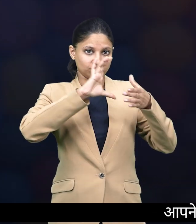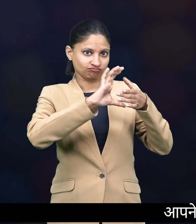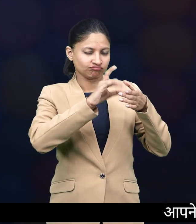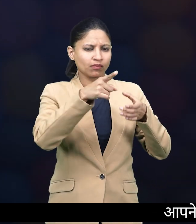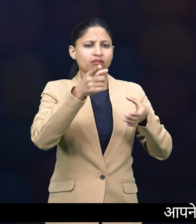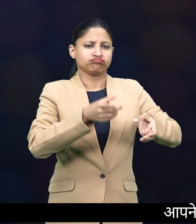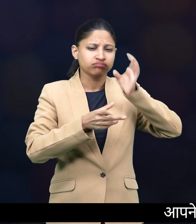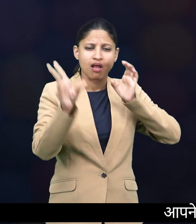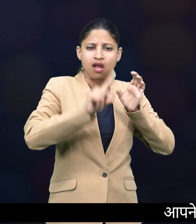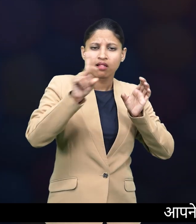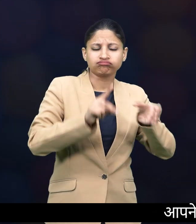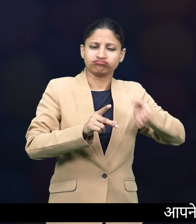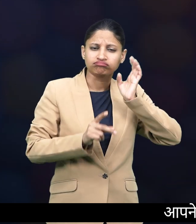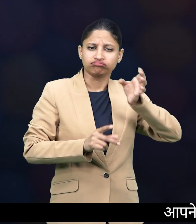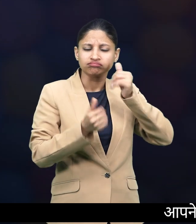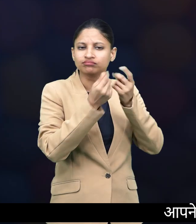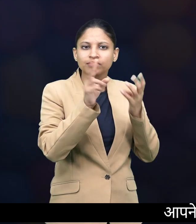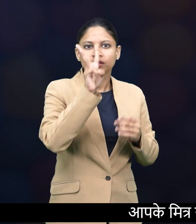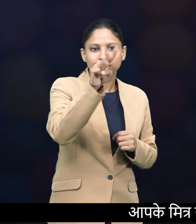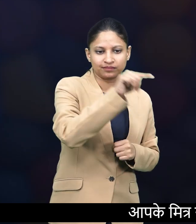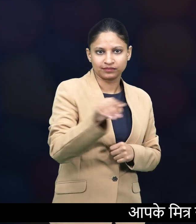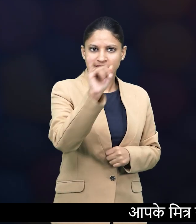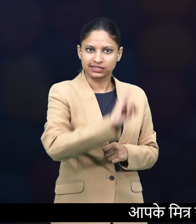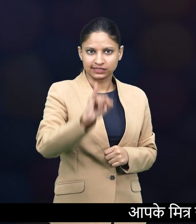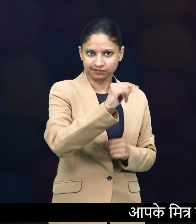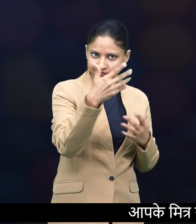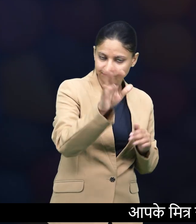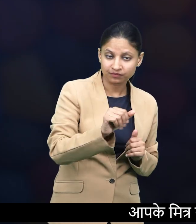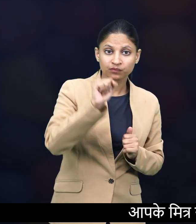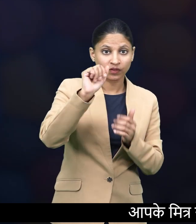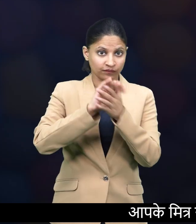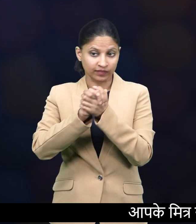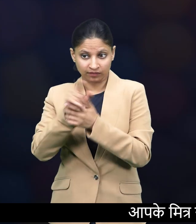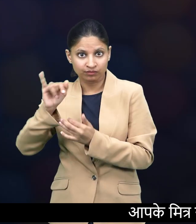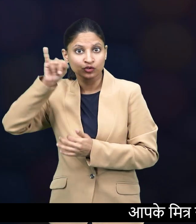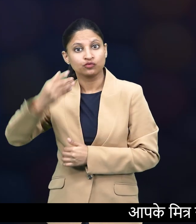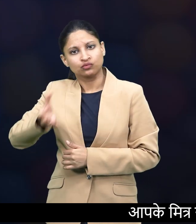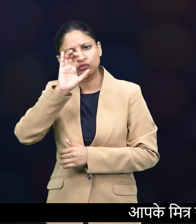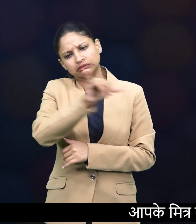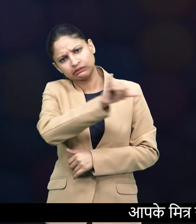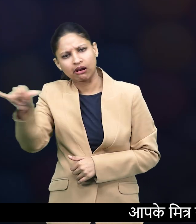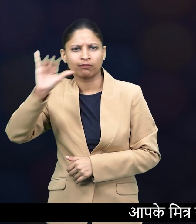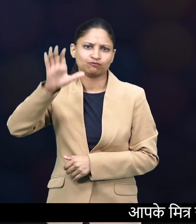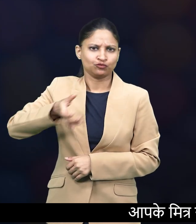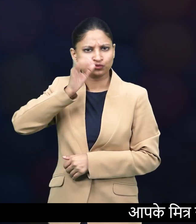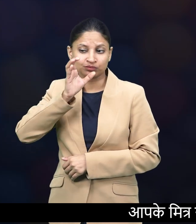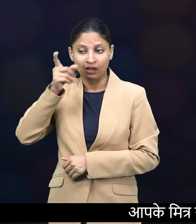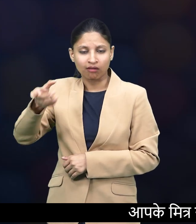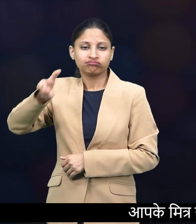का 3/6 गिलास पिया। आपके मित्र ने उसी जूस का 1/6 गिलास पिया।